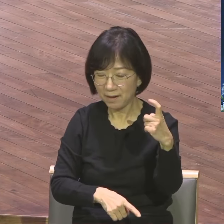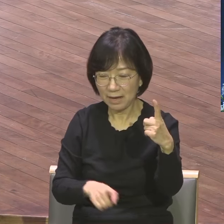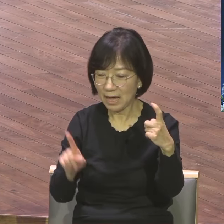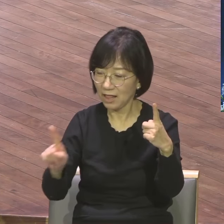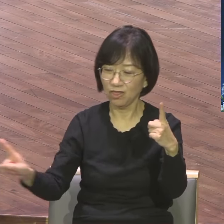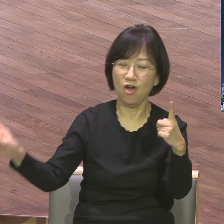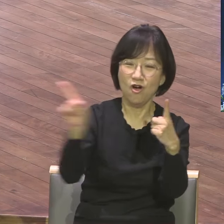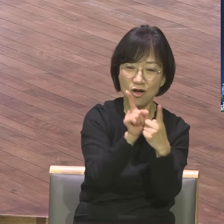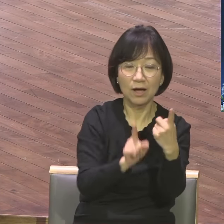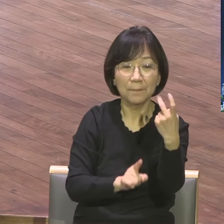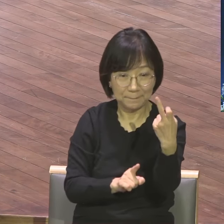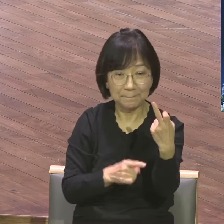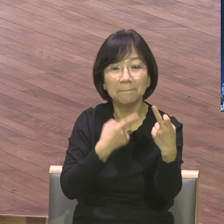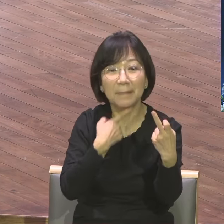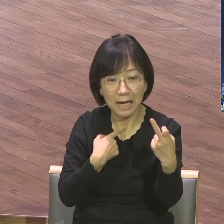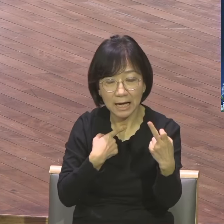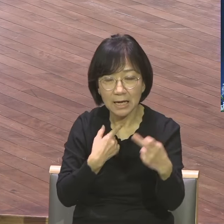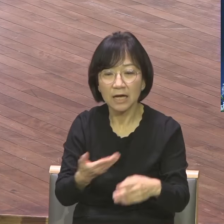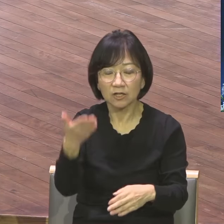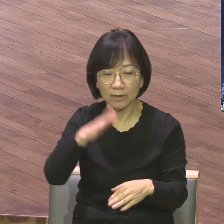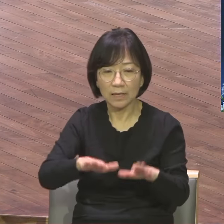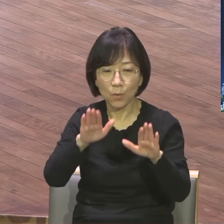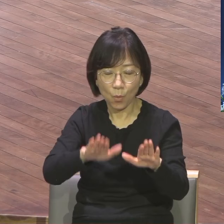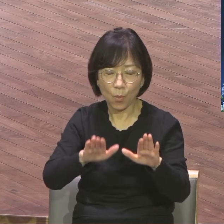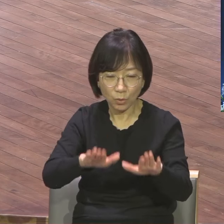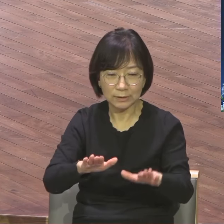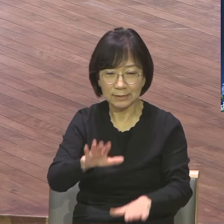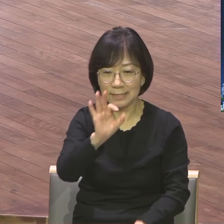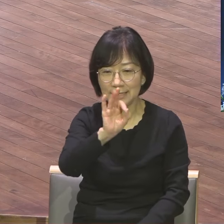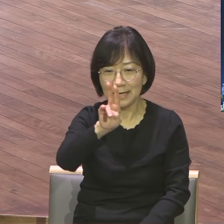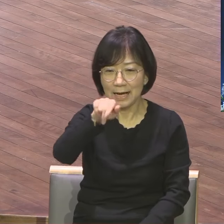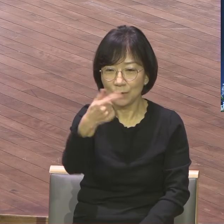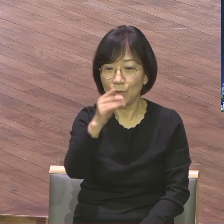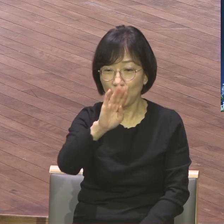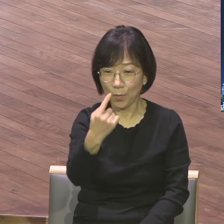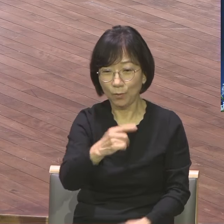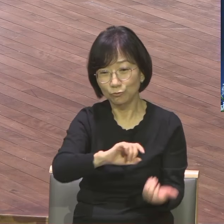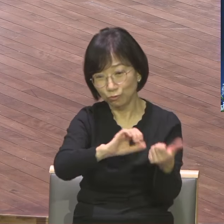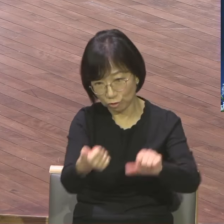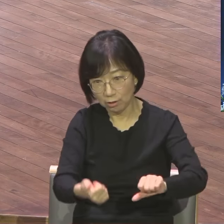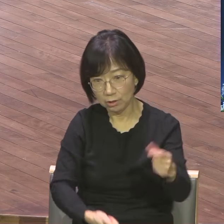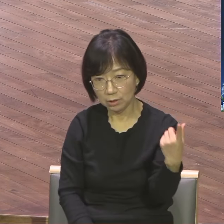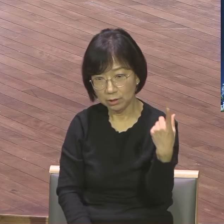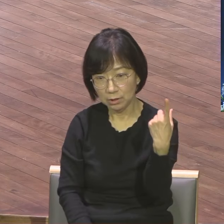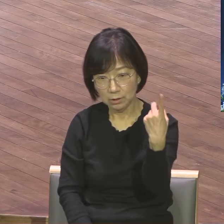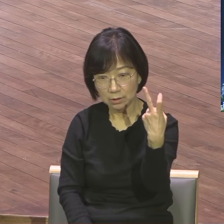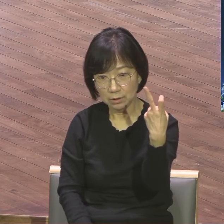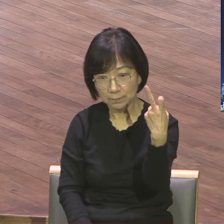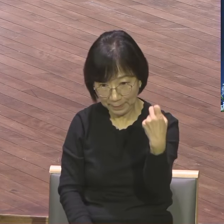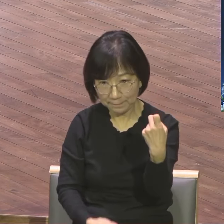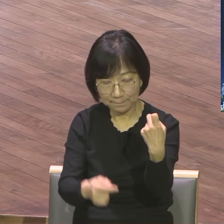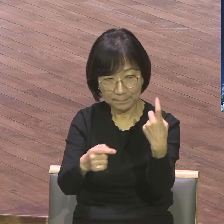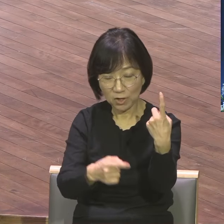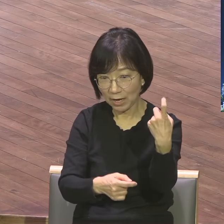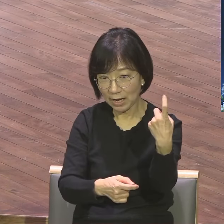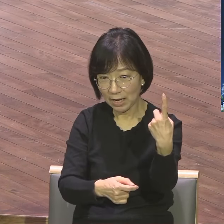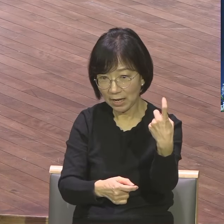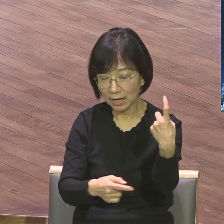때는 빈자리였지만 그는 죽어서도 일한 사람입니다. 그는 죽어서도 전도의